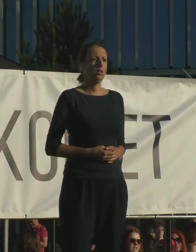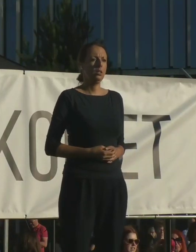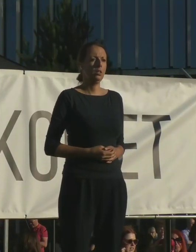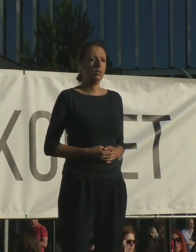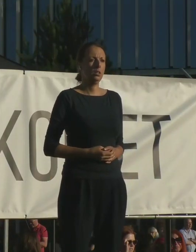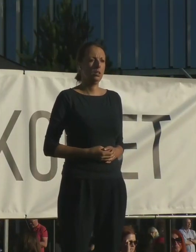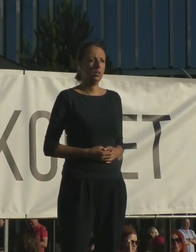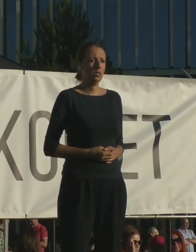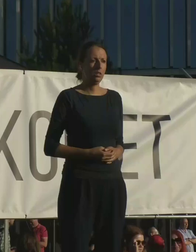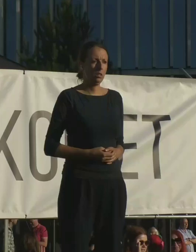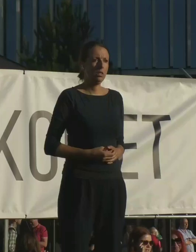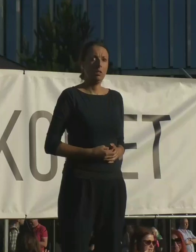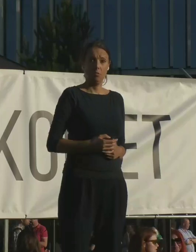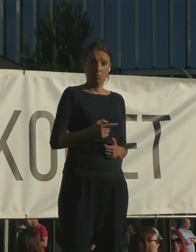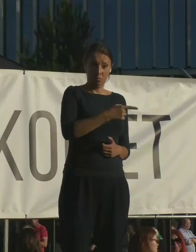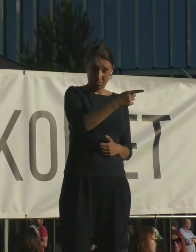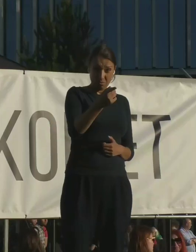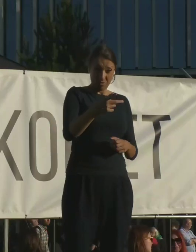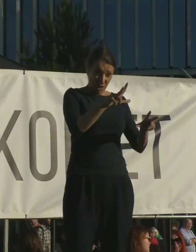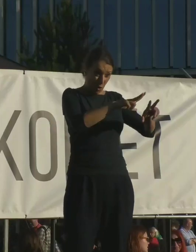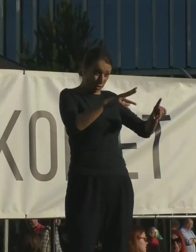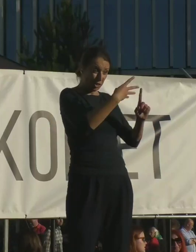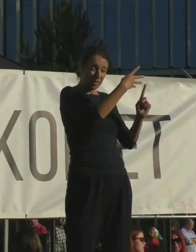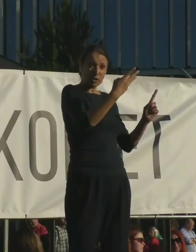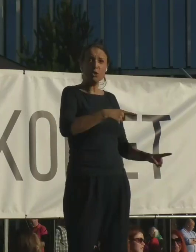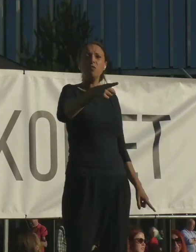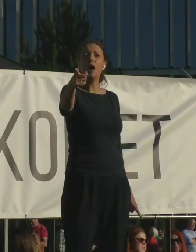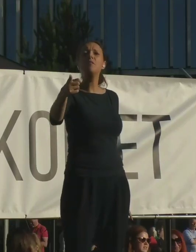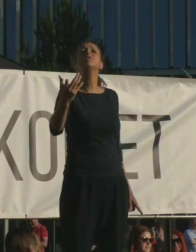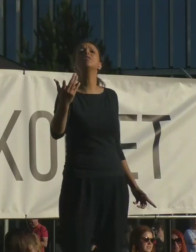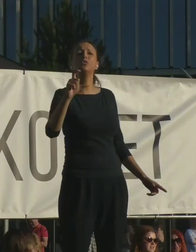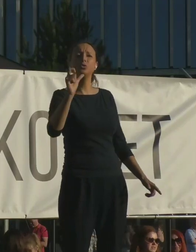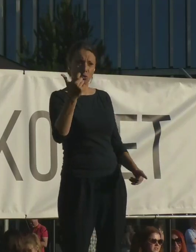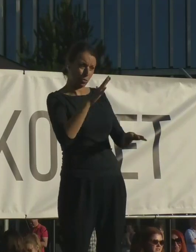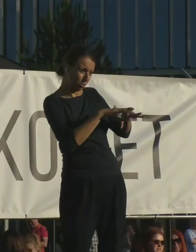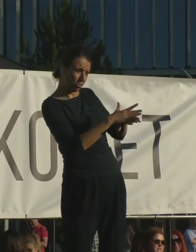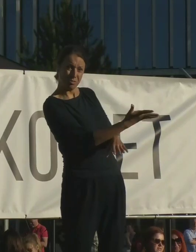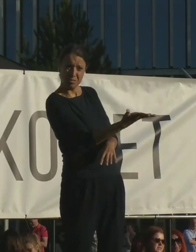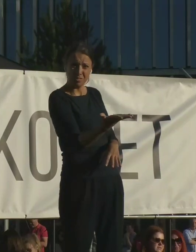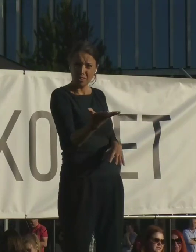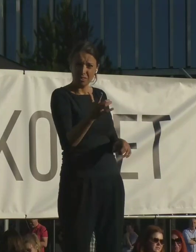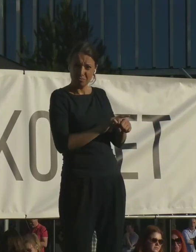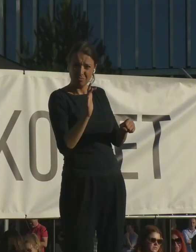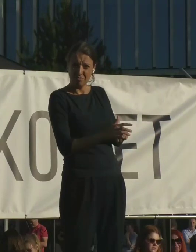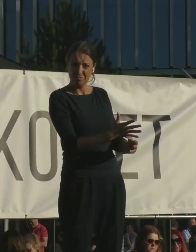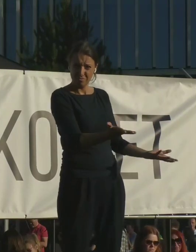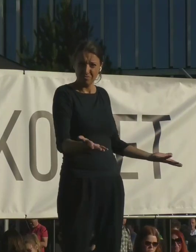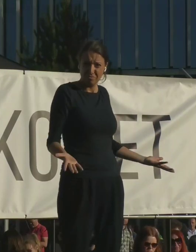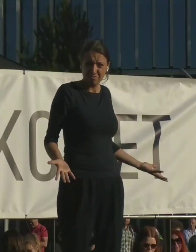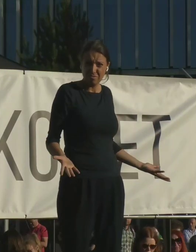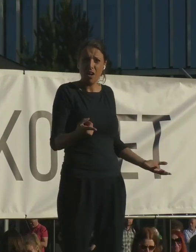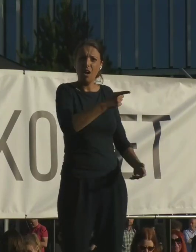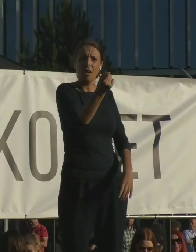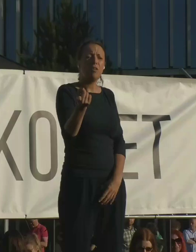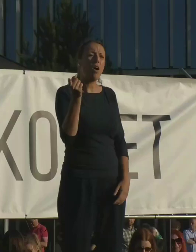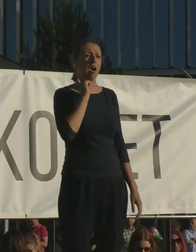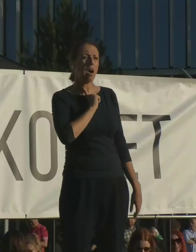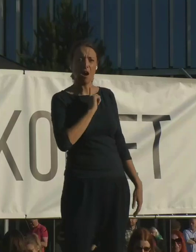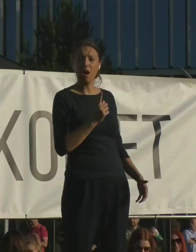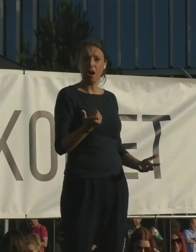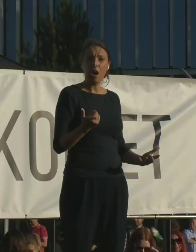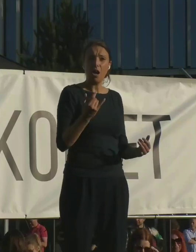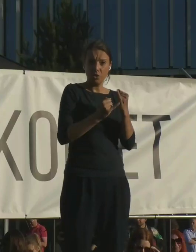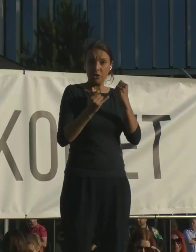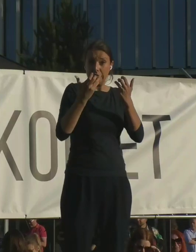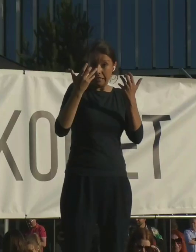Macie te rodziny w nosie. To jest wymówka. Jeśli chcecie wyjść z tego z twarzą,